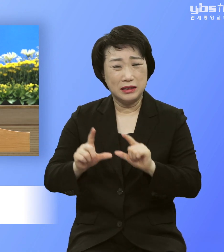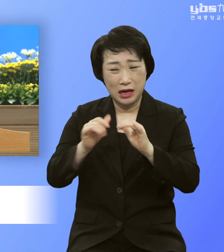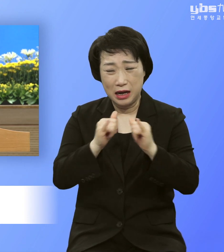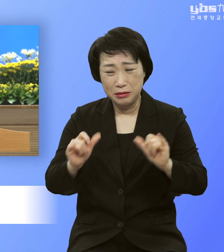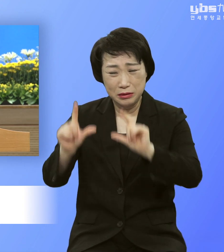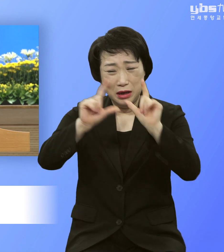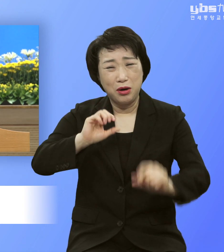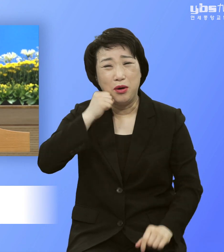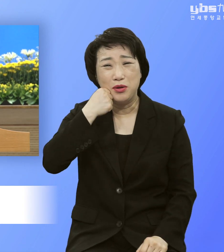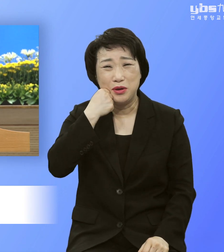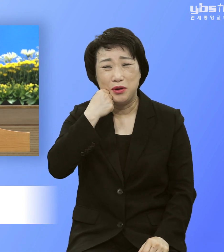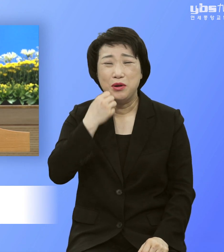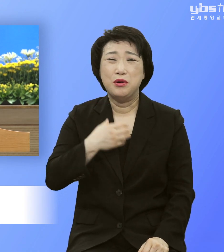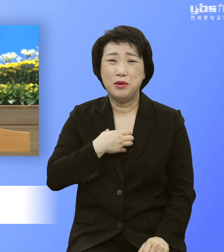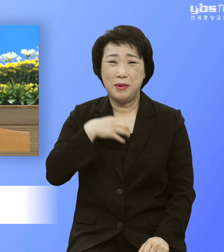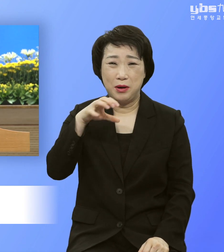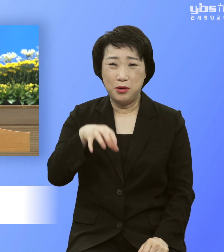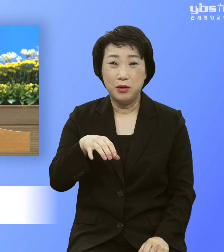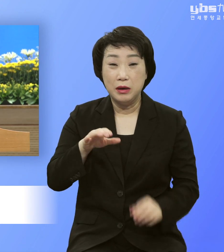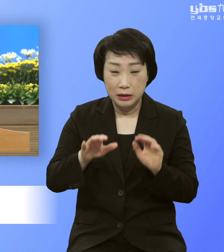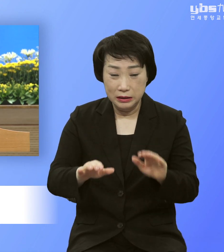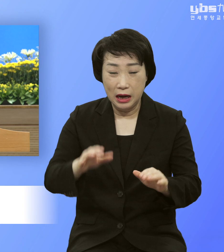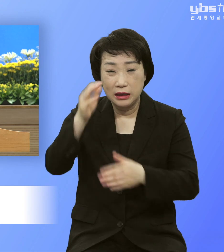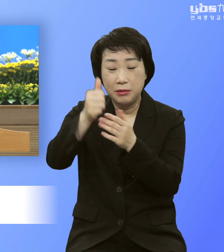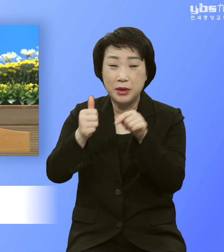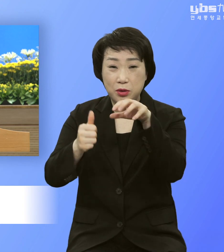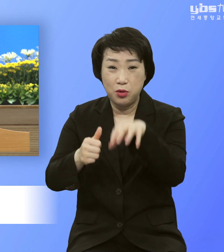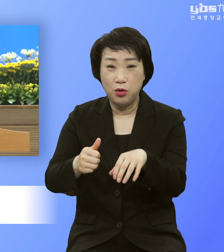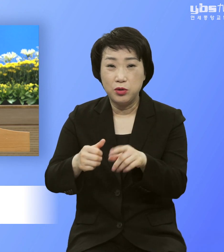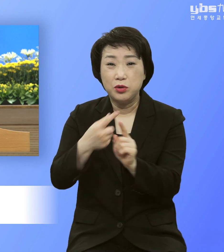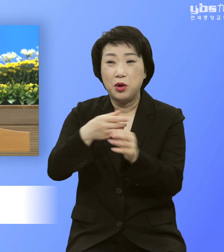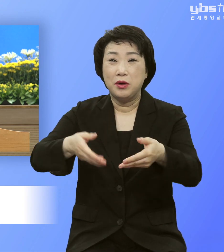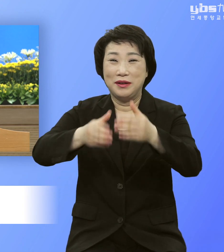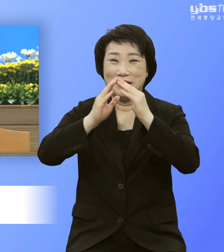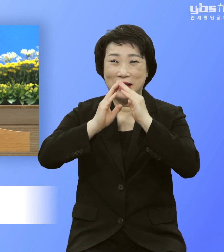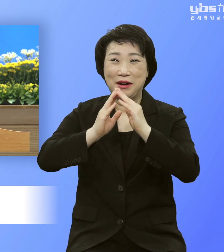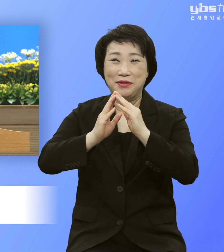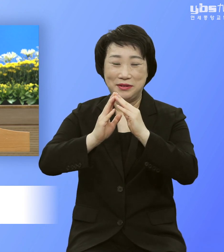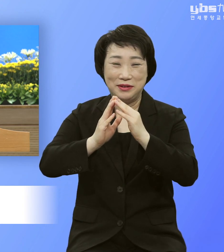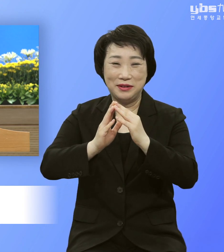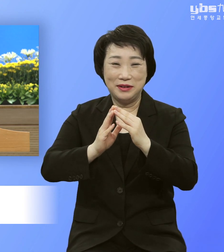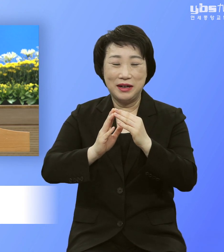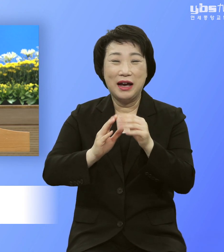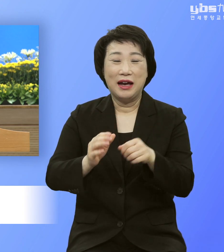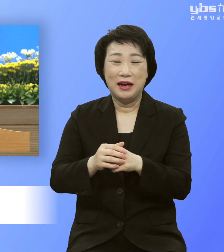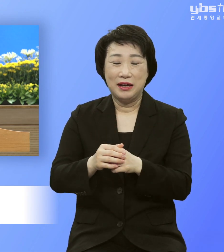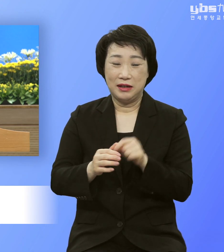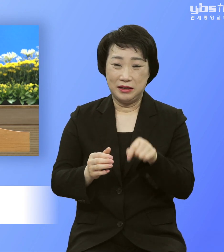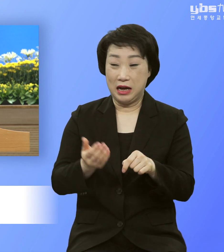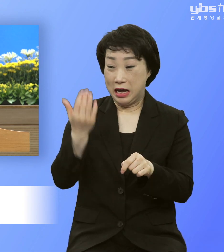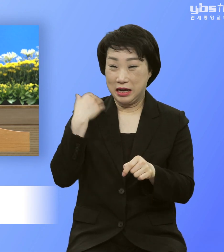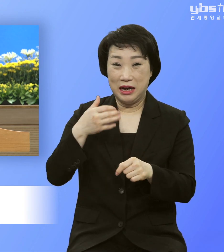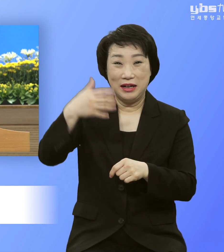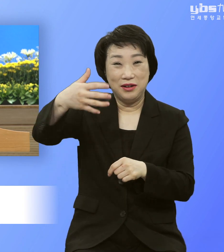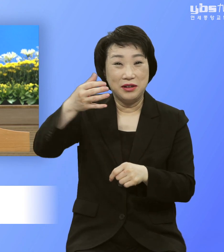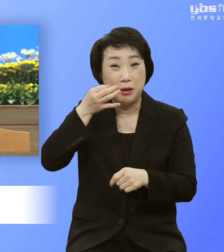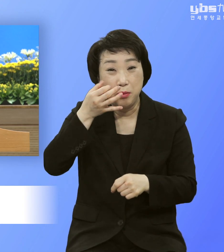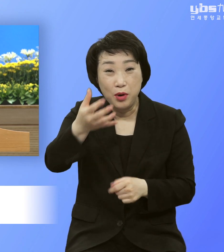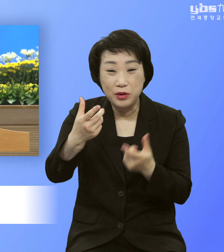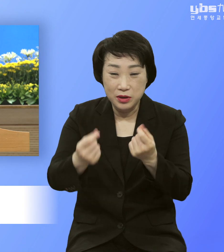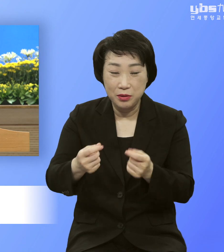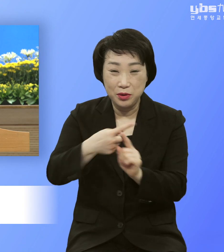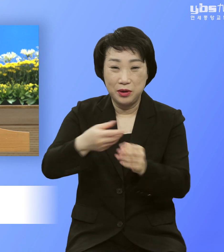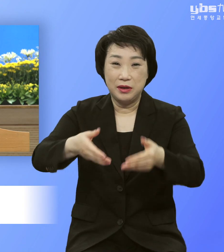정도로 그러지만 하나님이 여기다 교회를 아까 여러분이 다큐를 본 대로 이렇게 지어요.